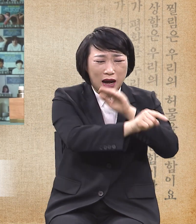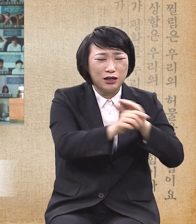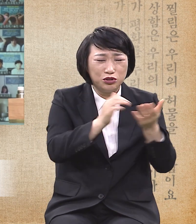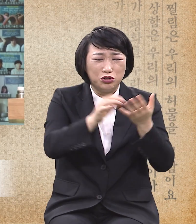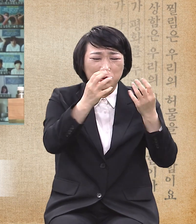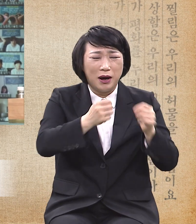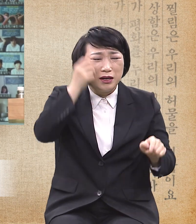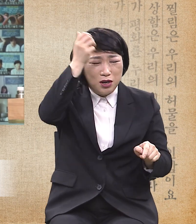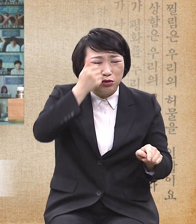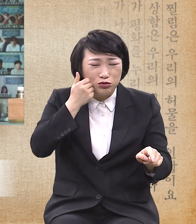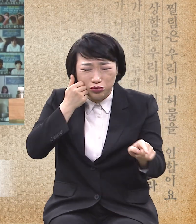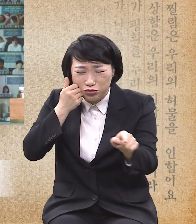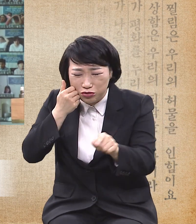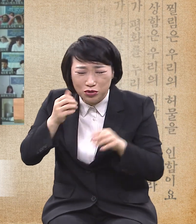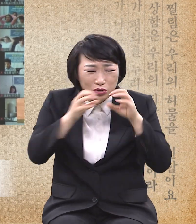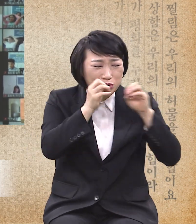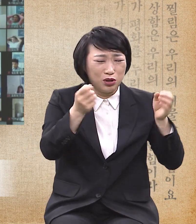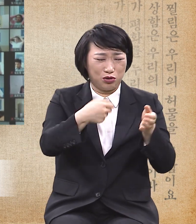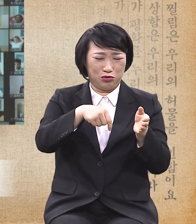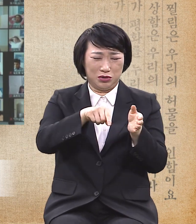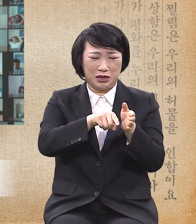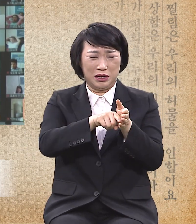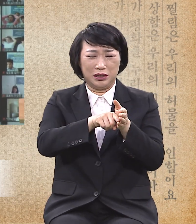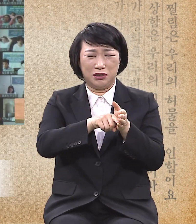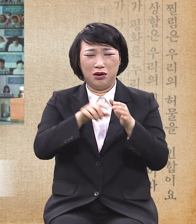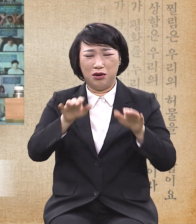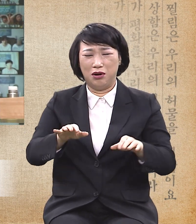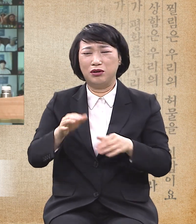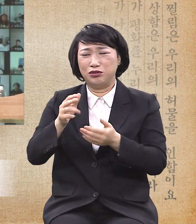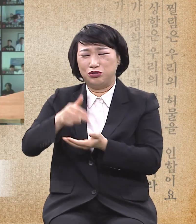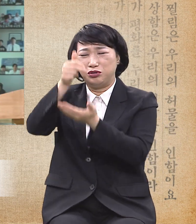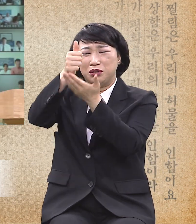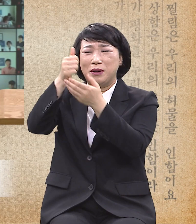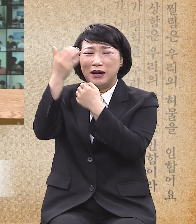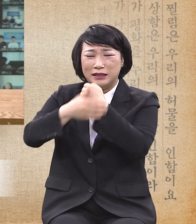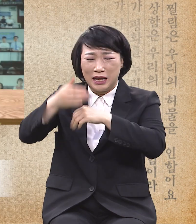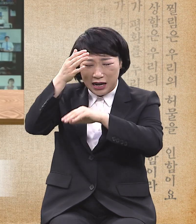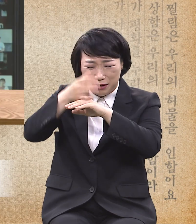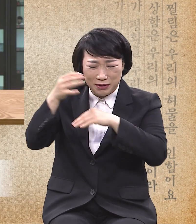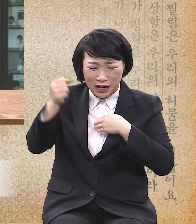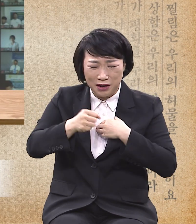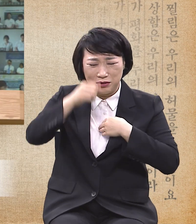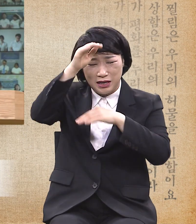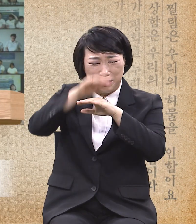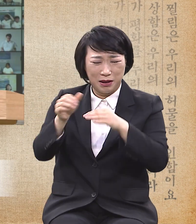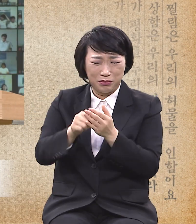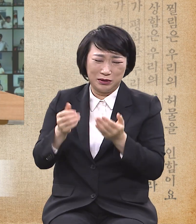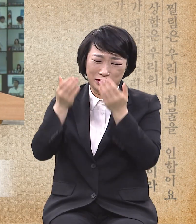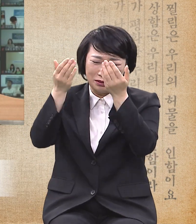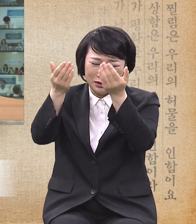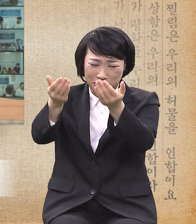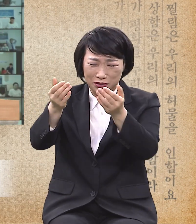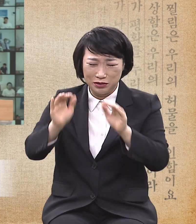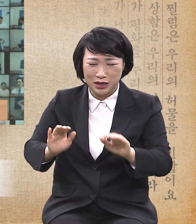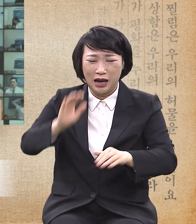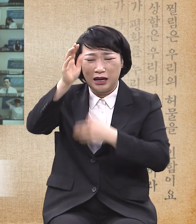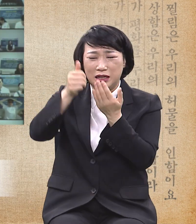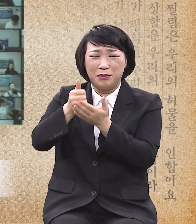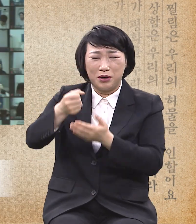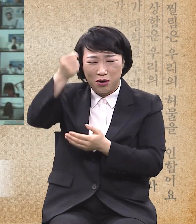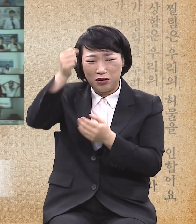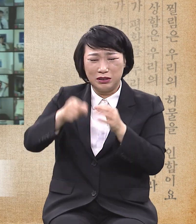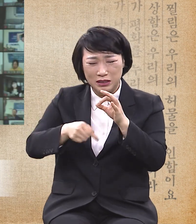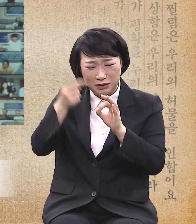수많은 영혼들을 전도하기 위해서 이 은혜 감사해서 드리는 예물과 하나님의